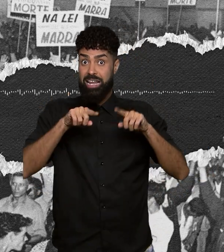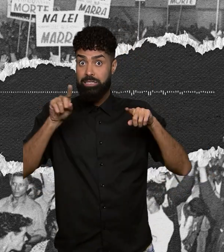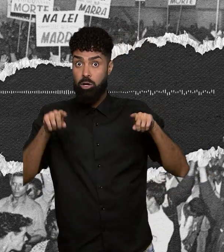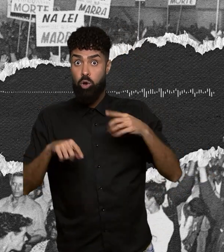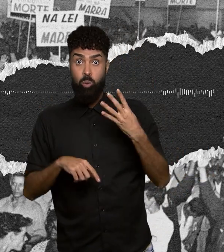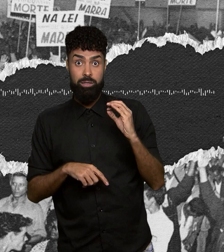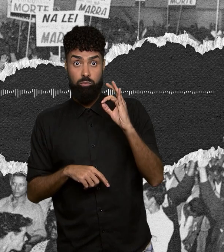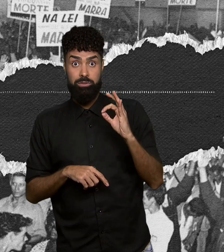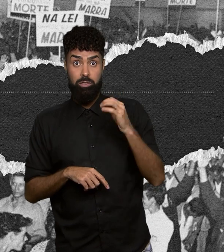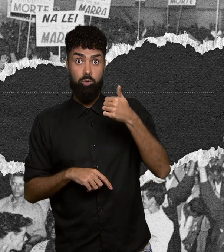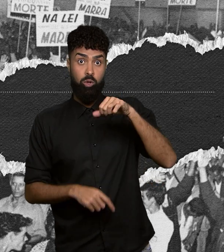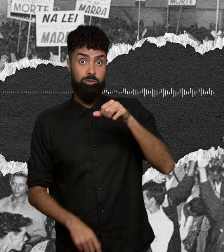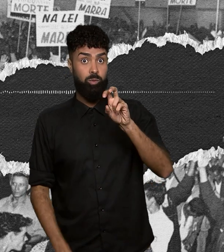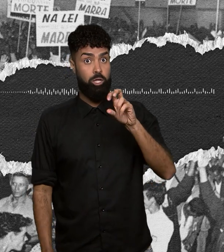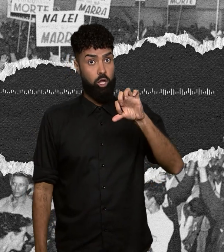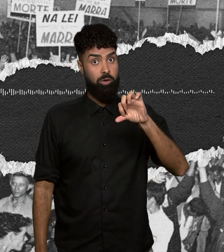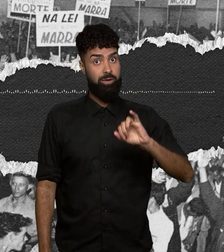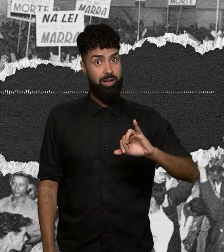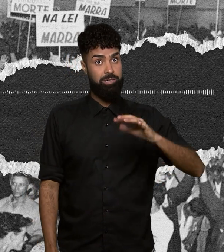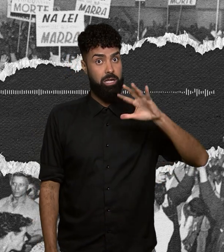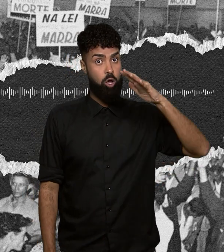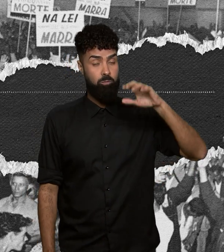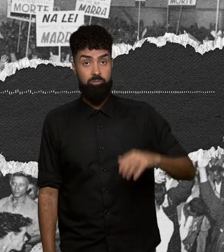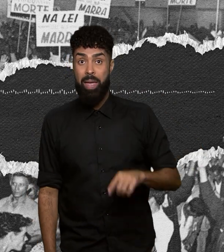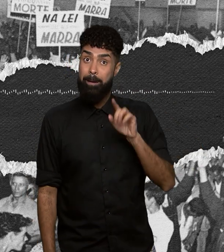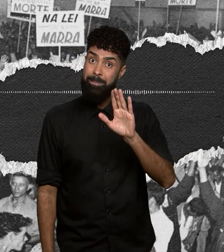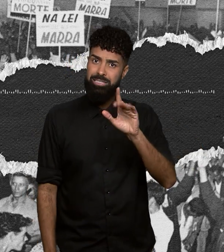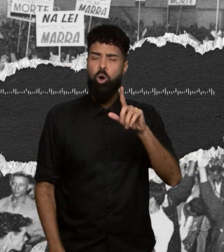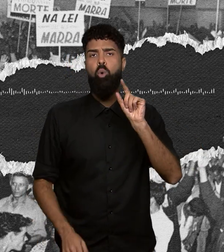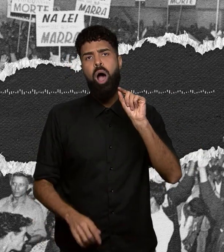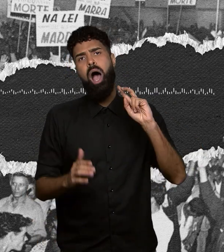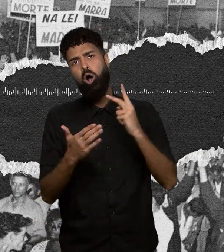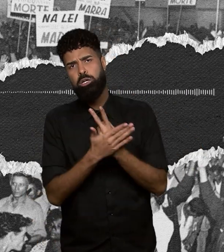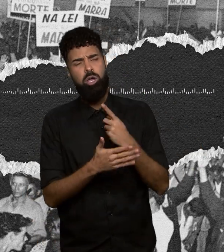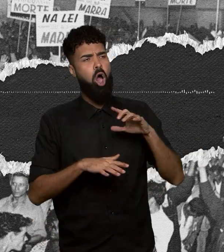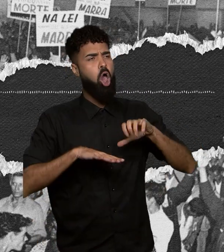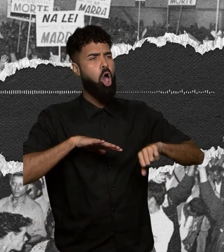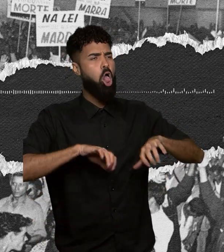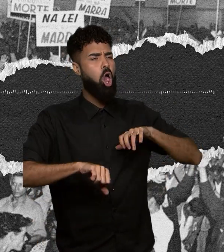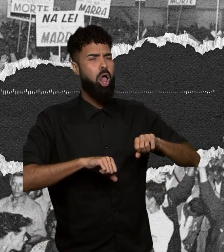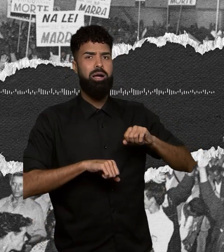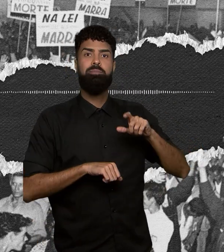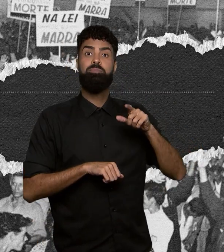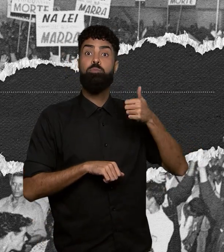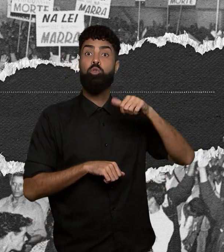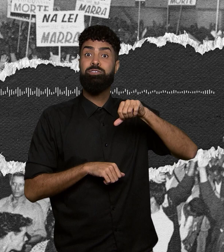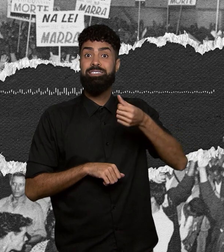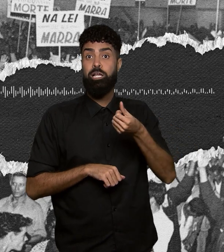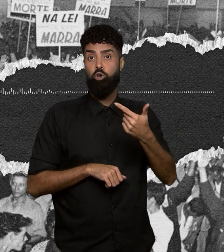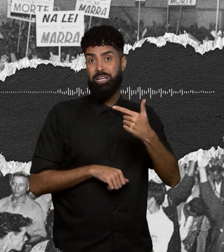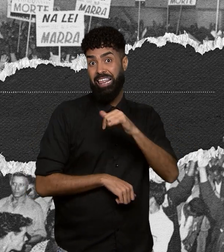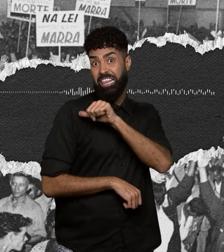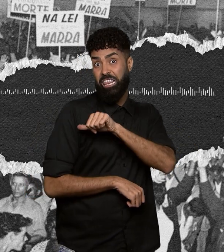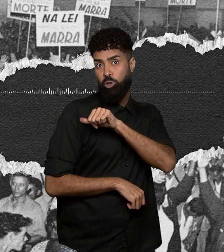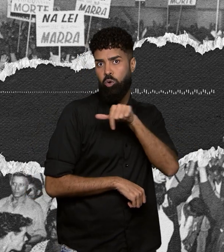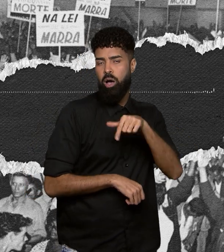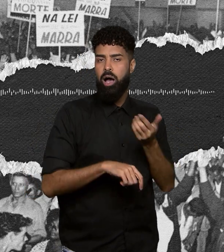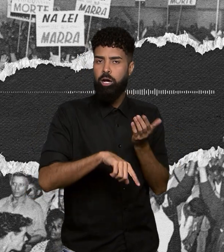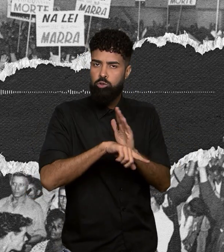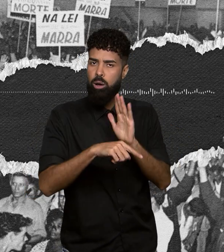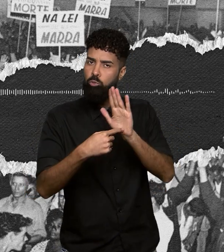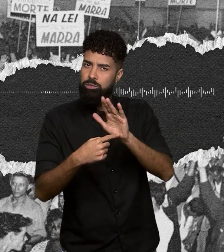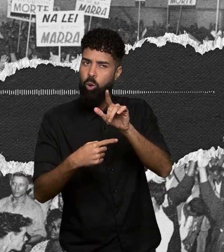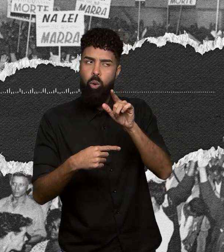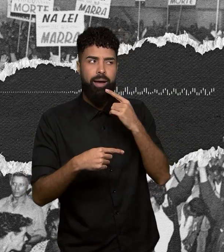em 1959 mas foi uma onda de saques no Rio de Janeiro em 1962 que ajuda a mostrar como era